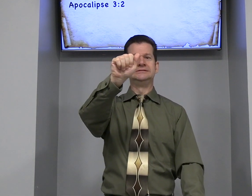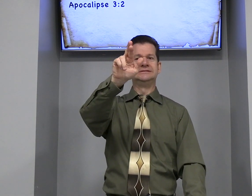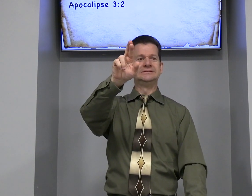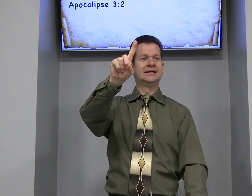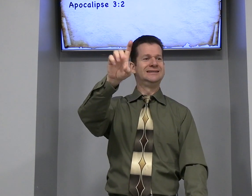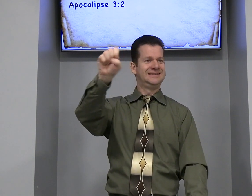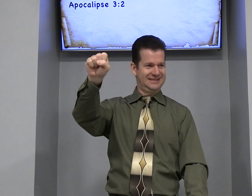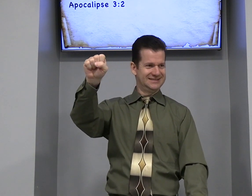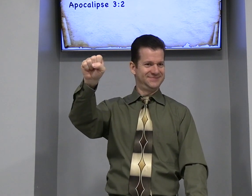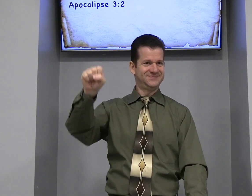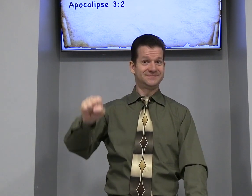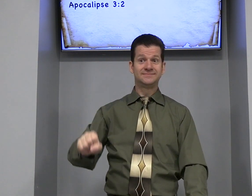igreja em Sardes.